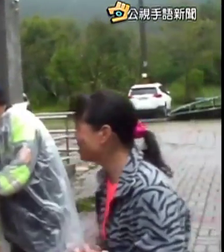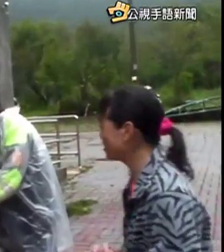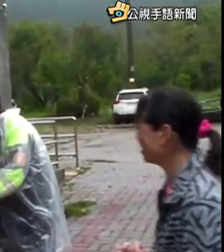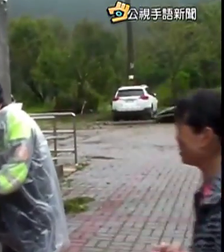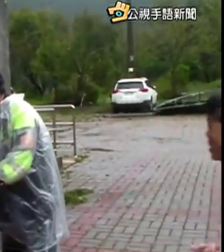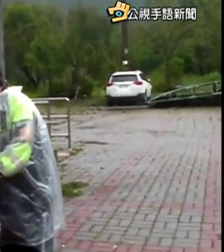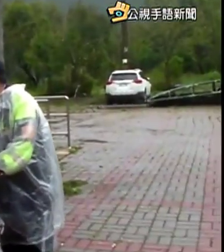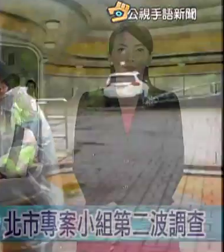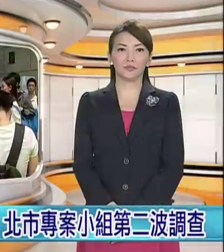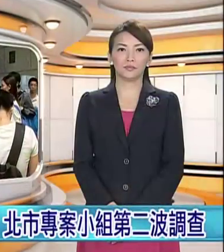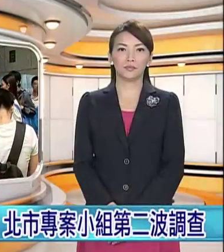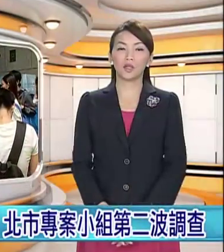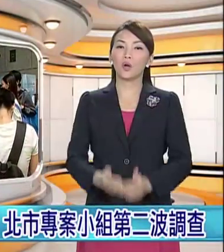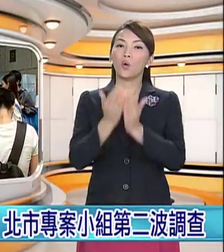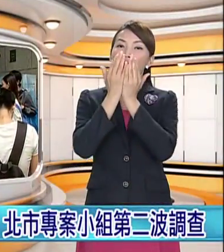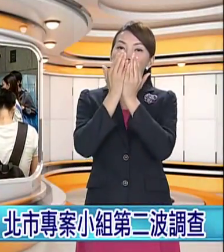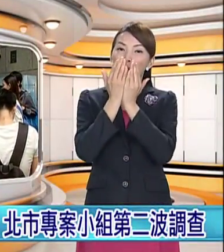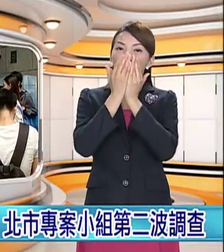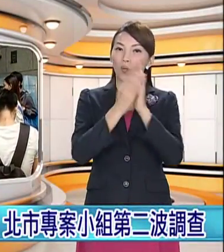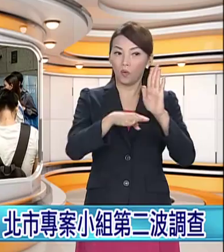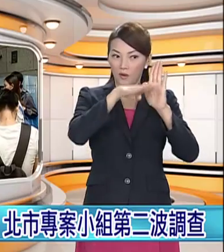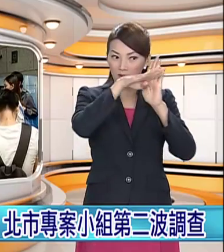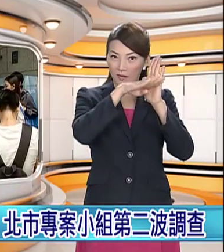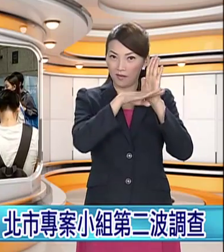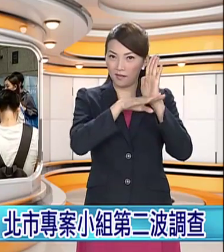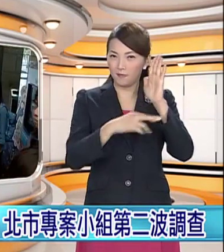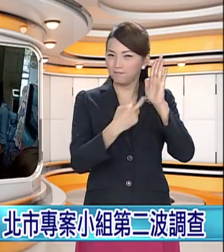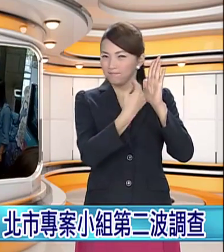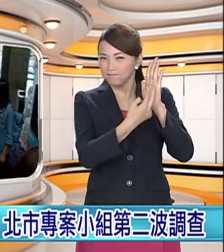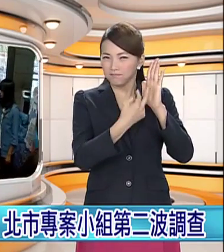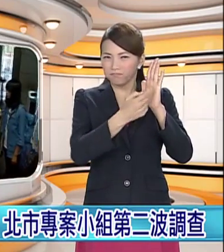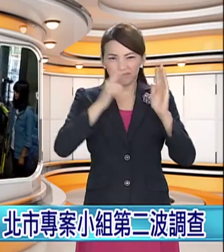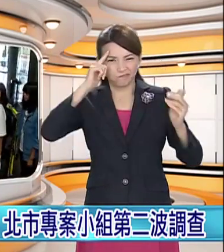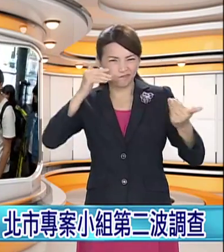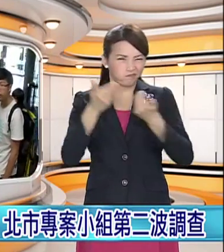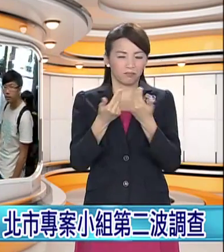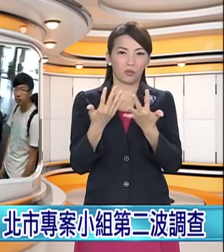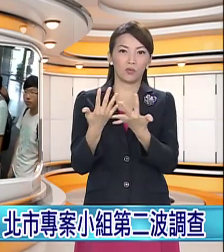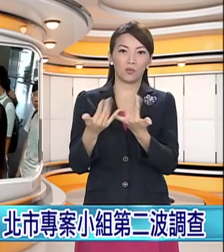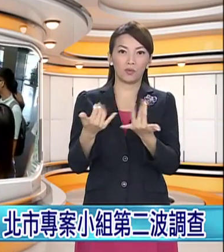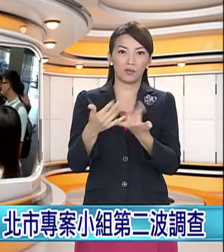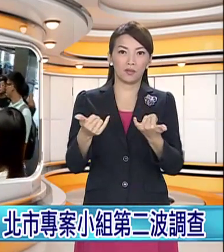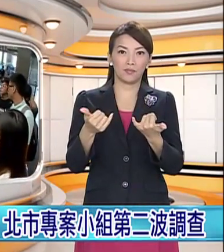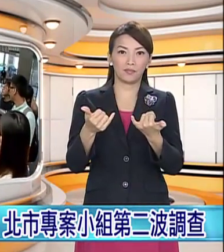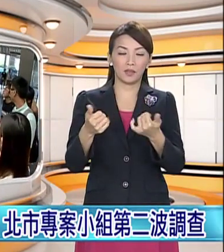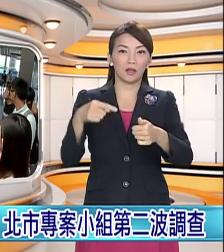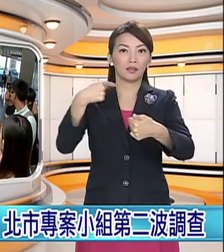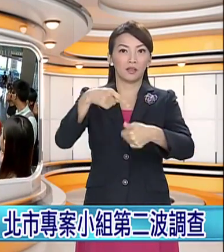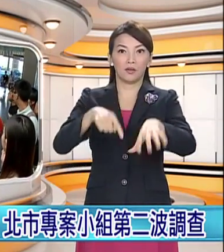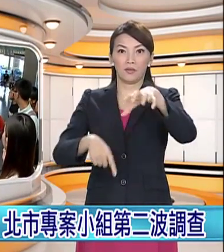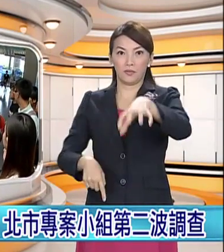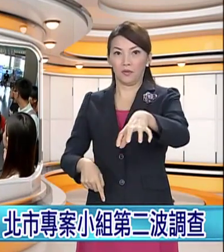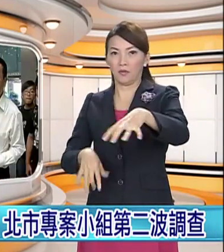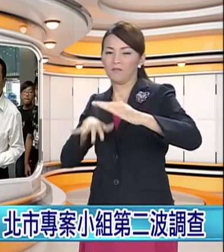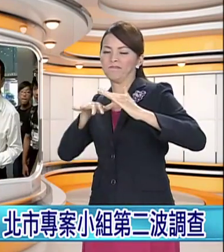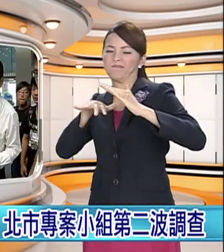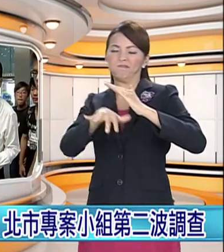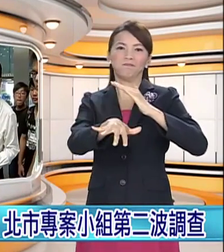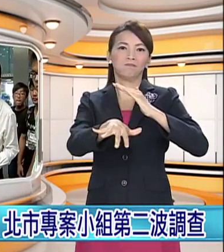道。 针对反课纲学生闯进教育部，当时警方是否执